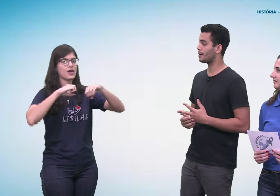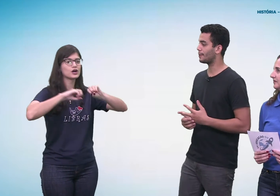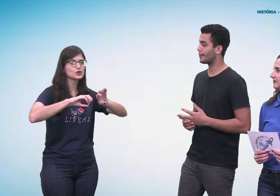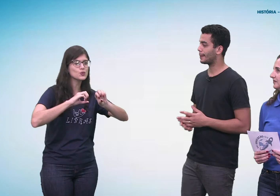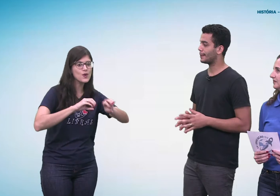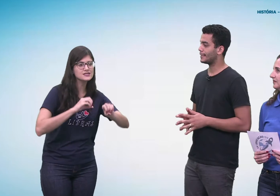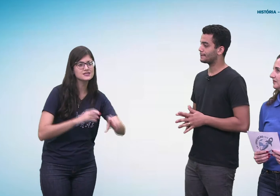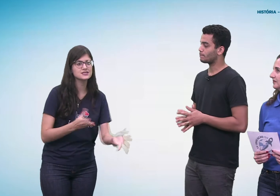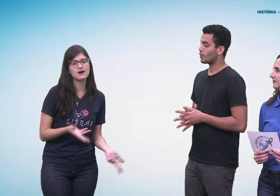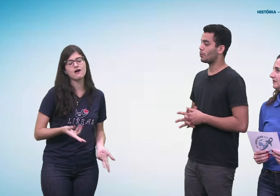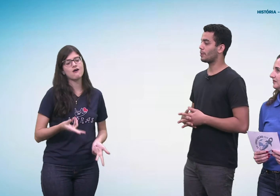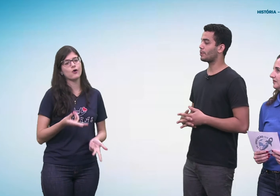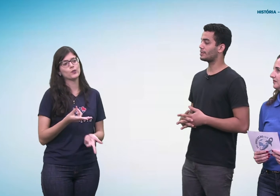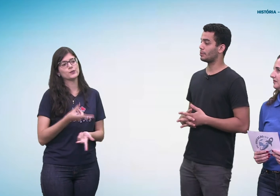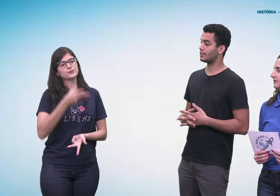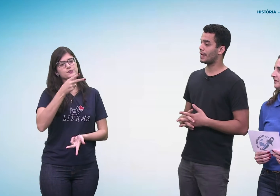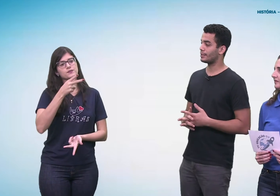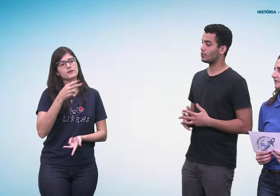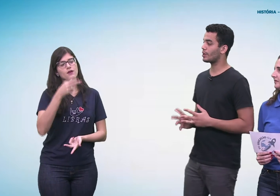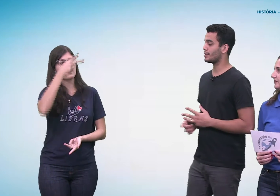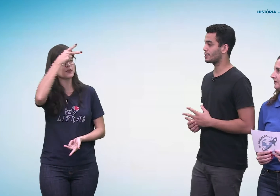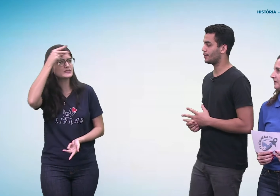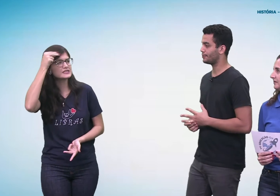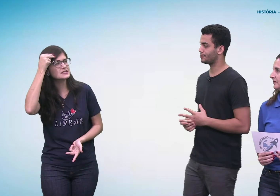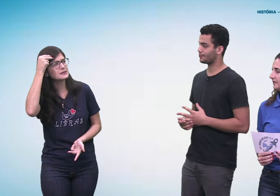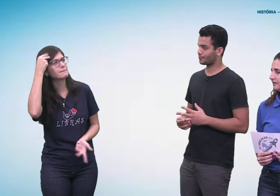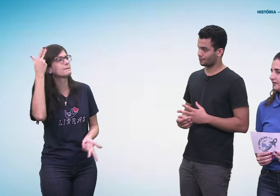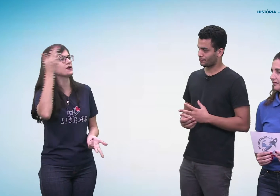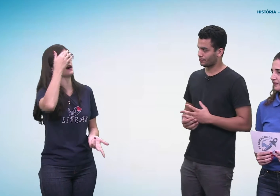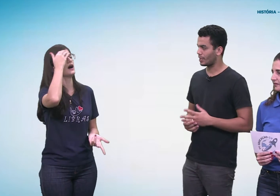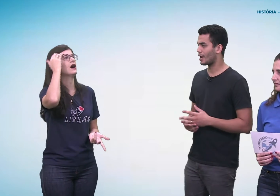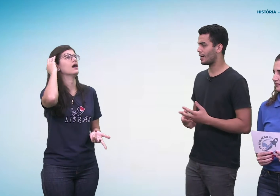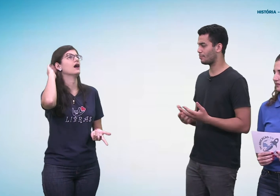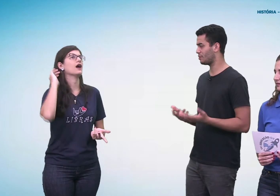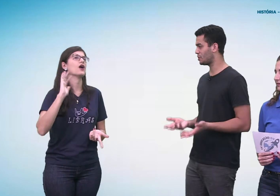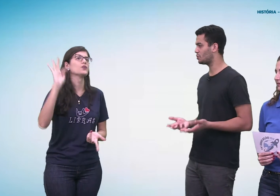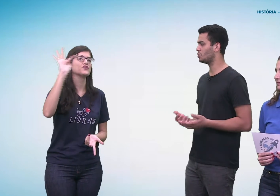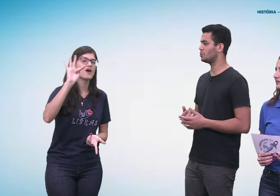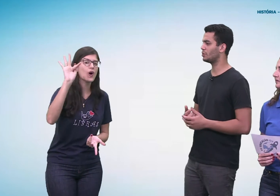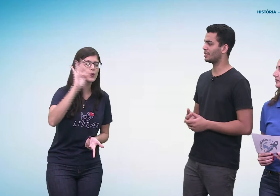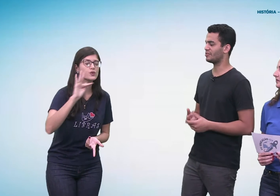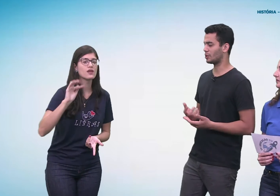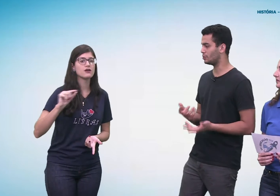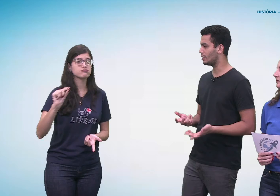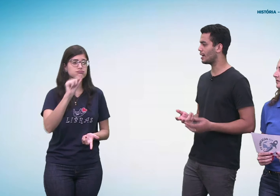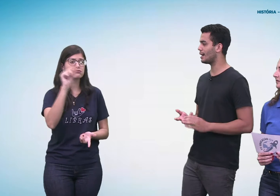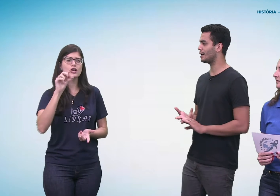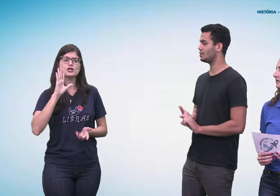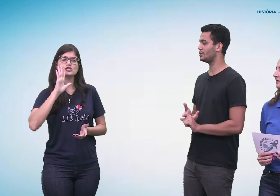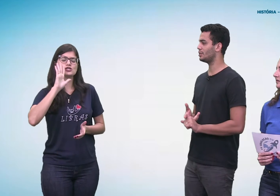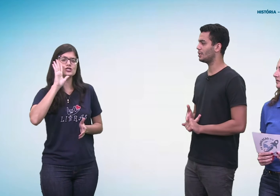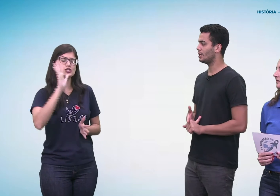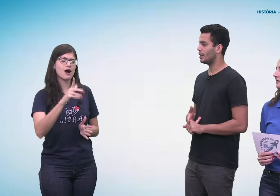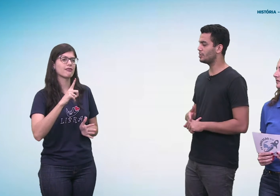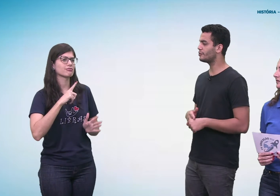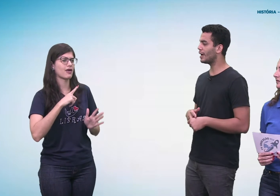geral. Porque, por exemplo, na área da educação, na prefeitura, na faculdade, em